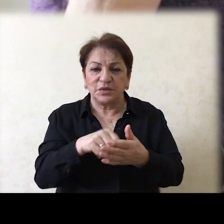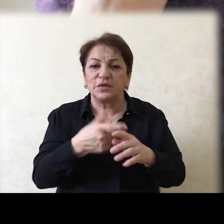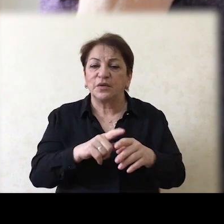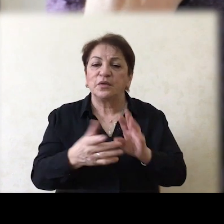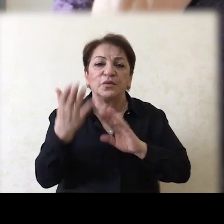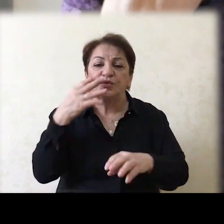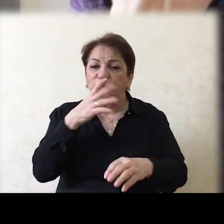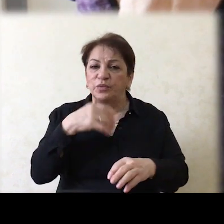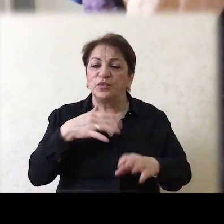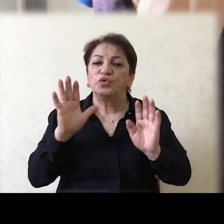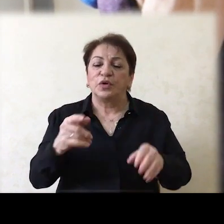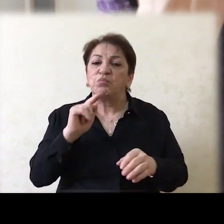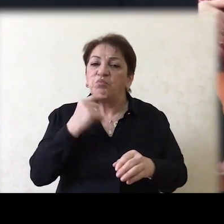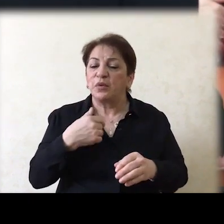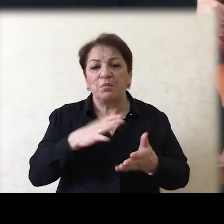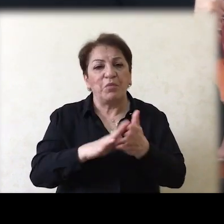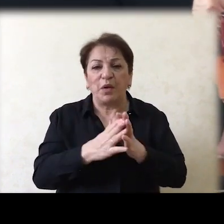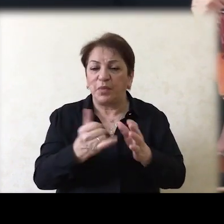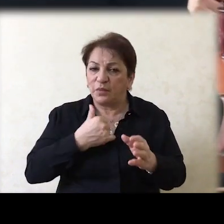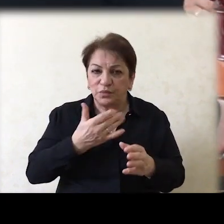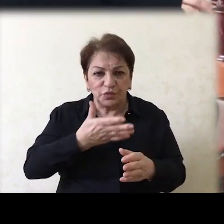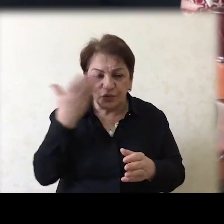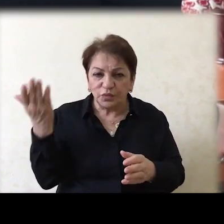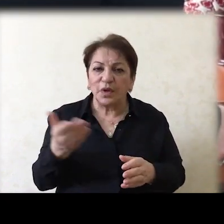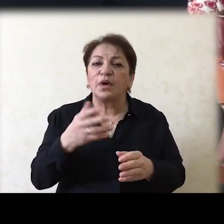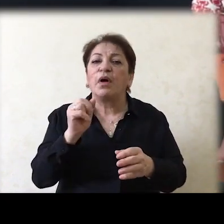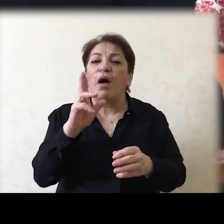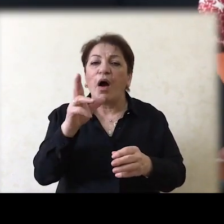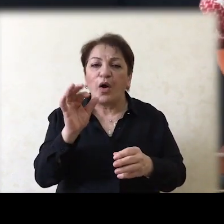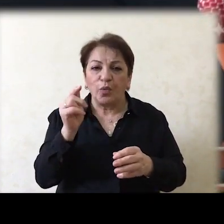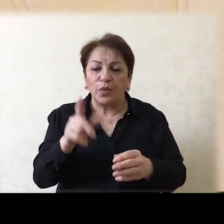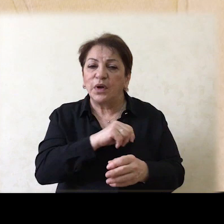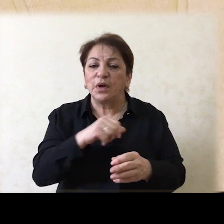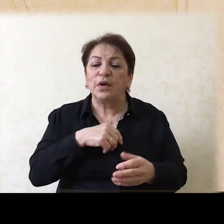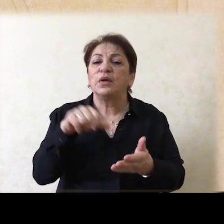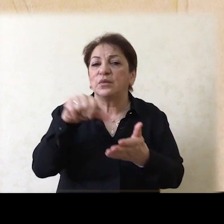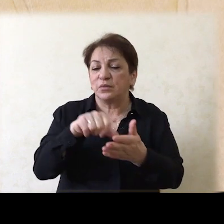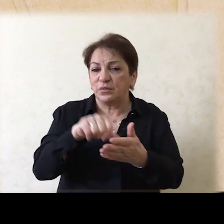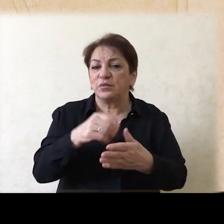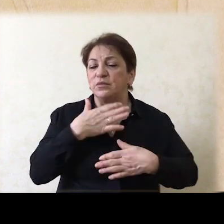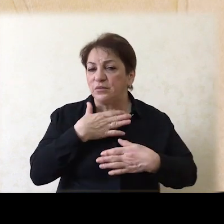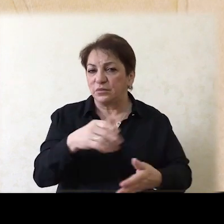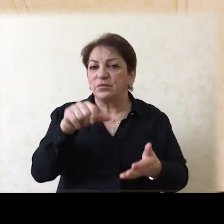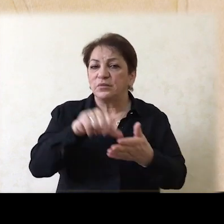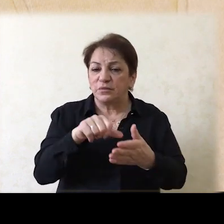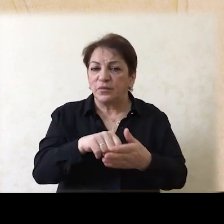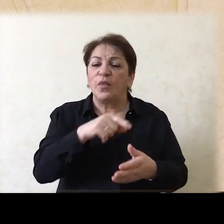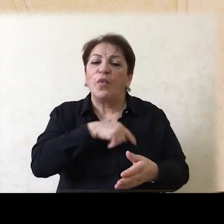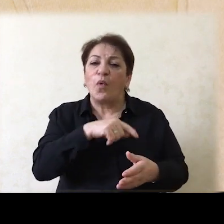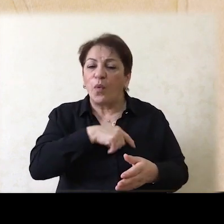մենք չունենք համապատասխան պայմաններ, և ակումբը ոչ միայն իր մարդկային ներուժով,